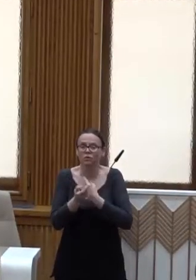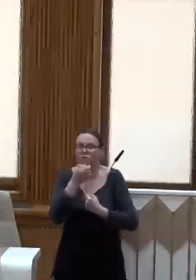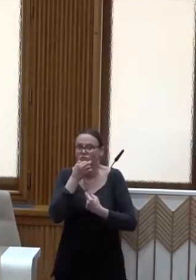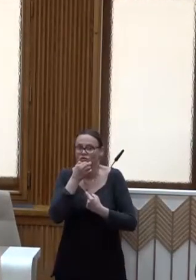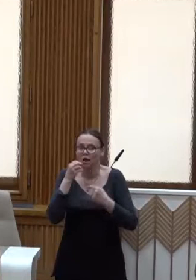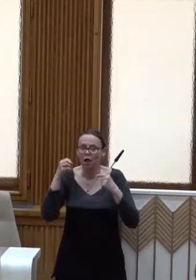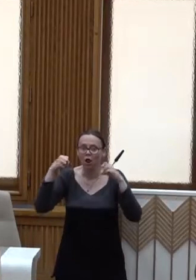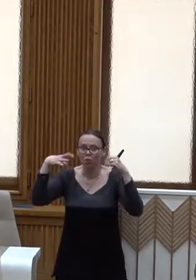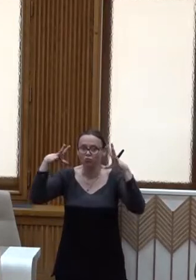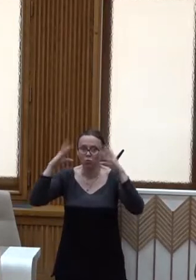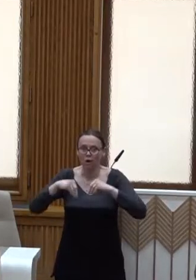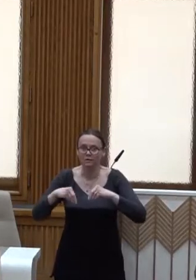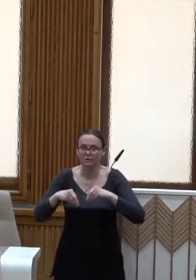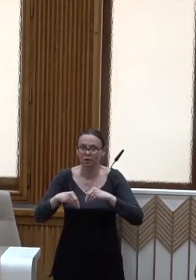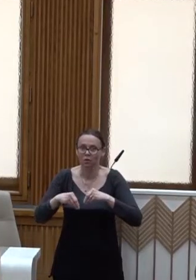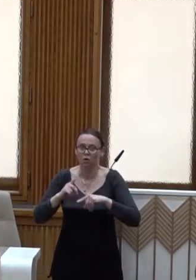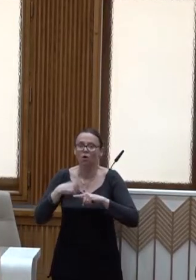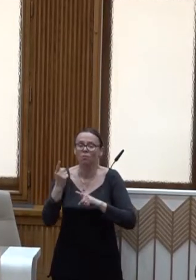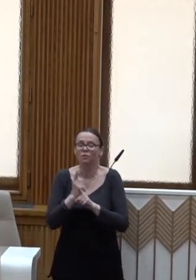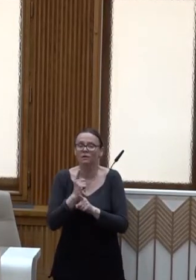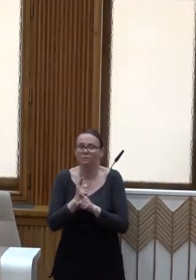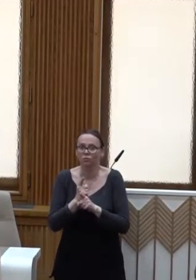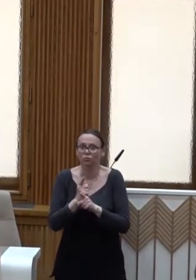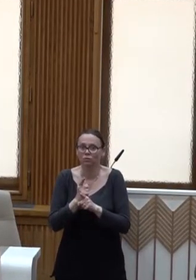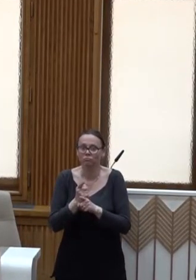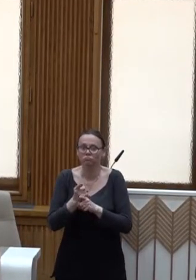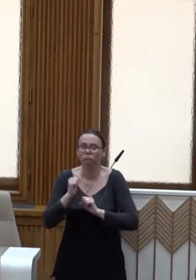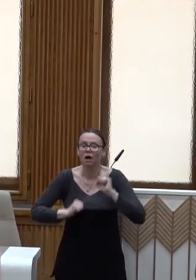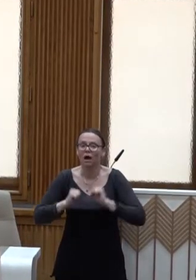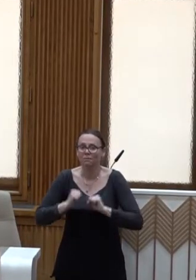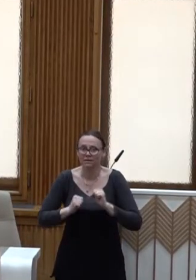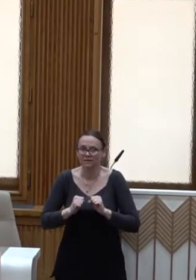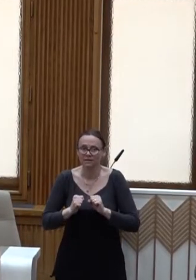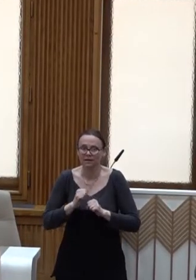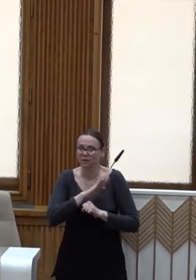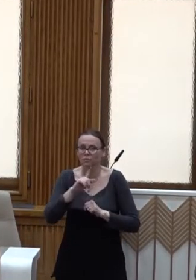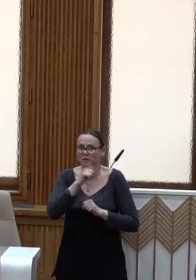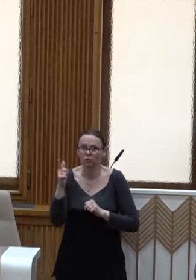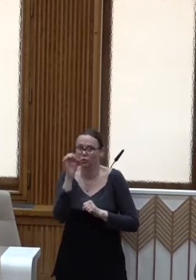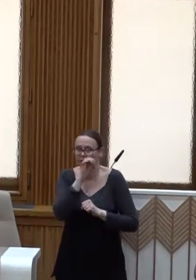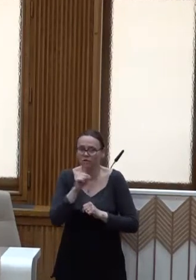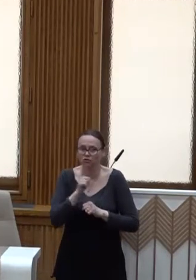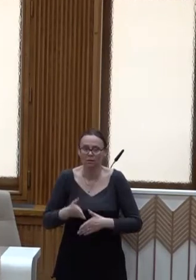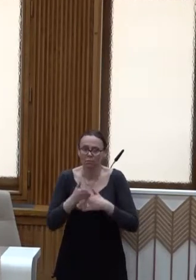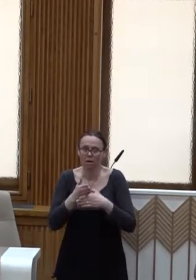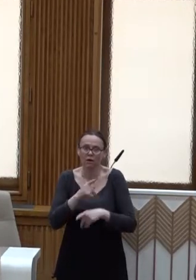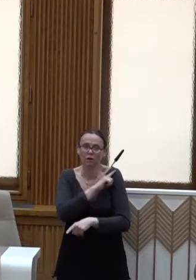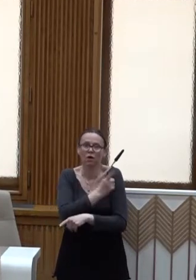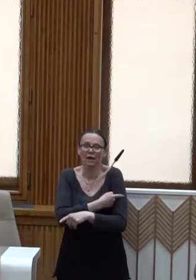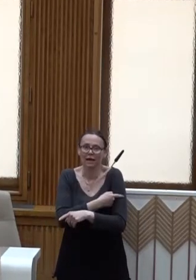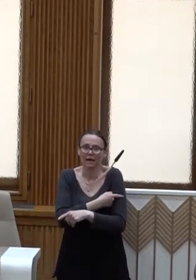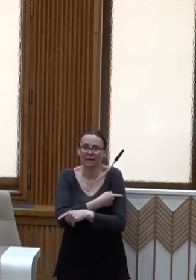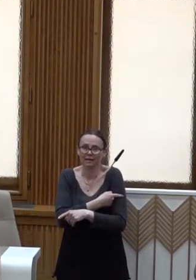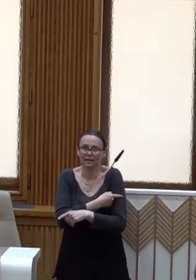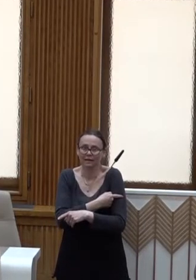luči ugasnejo, ne, potem tudi kapacitete, vse druge, nič ne pomaga, energija tukaj,